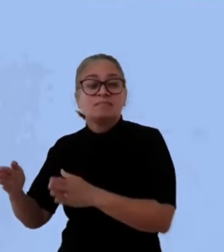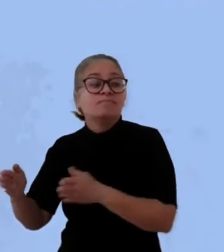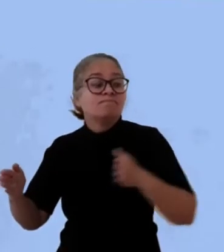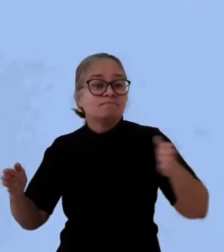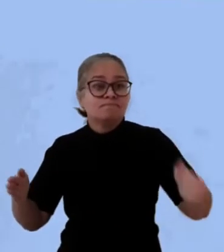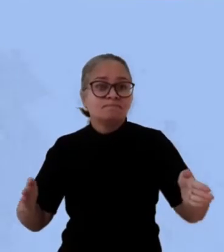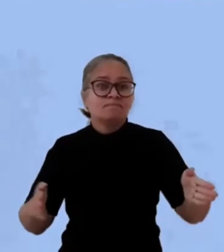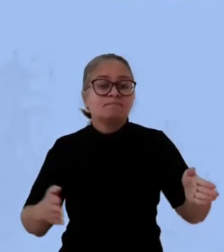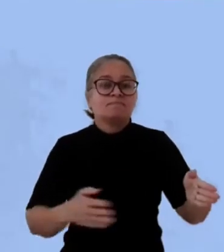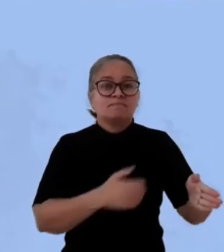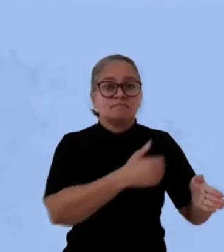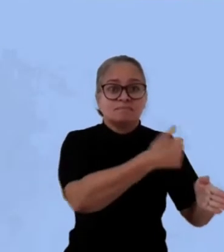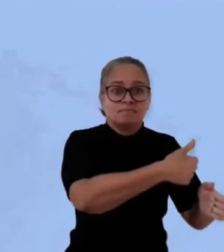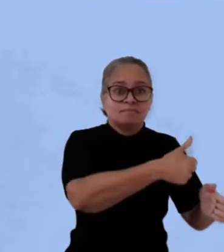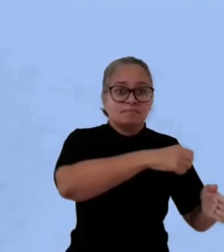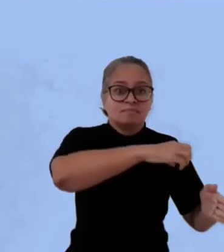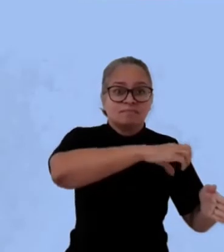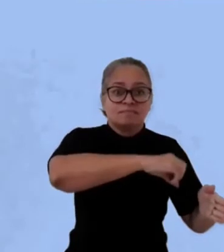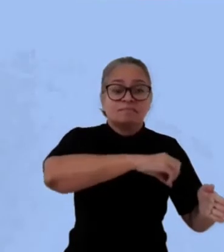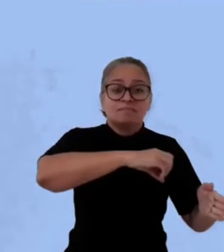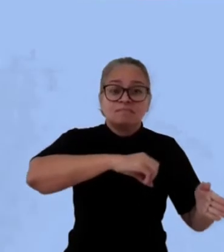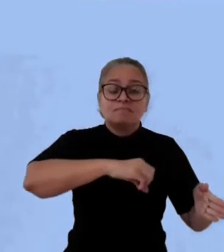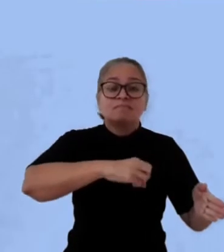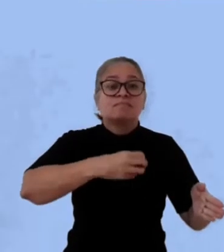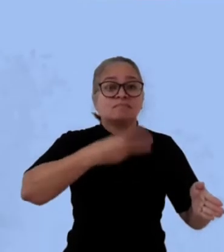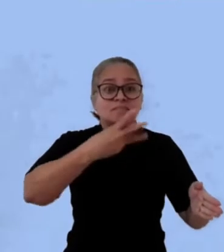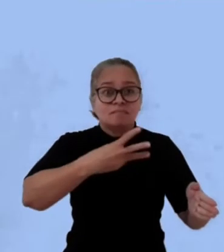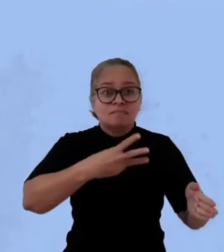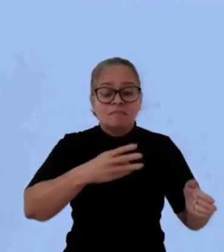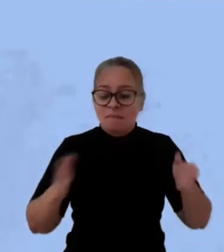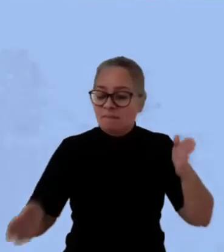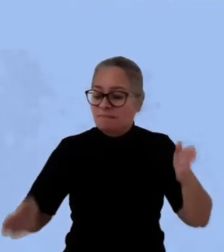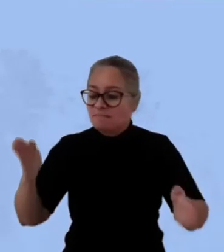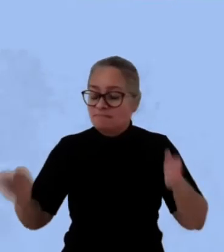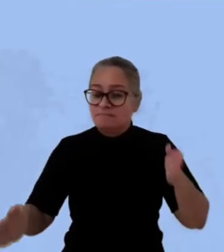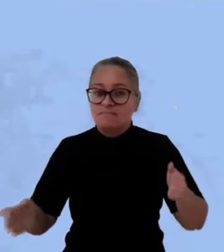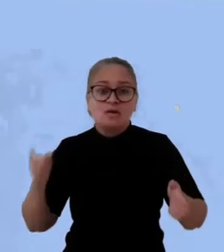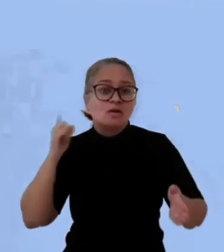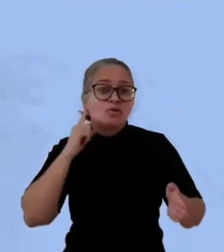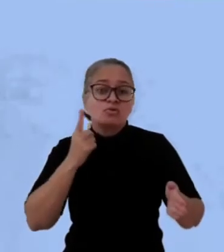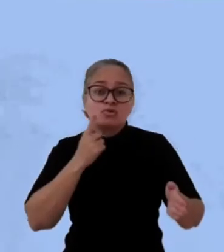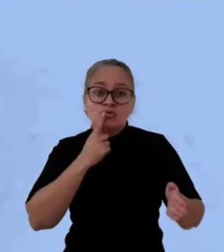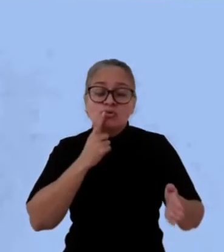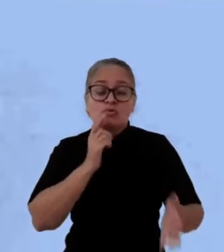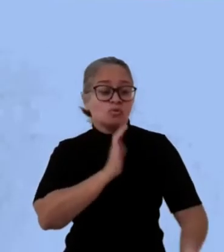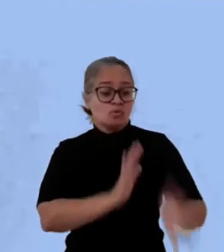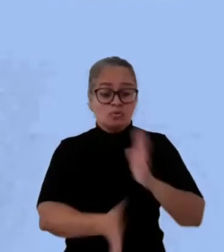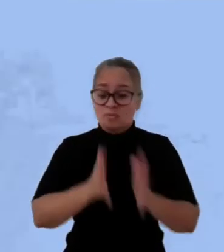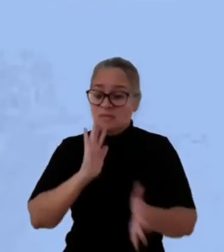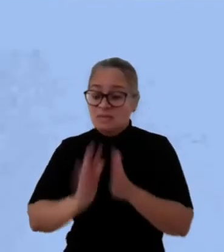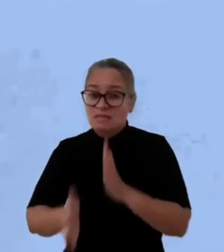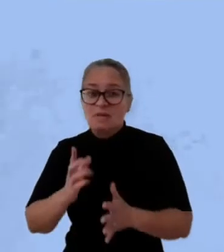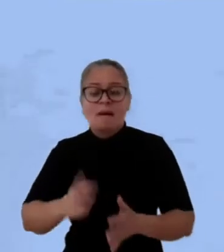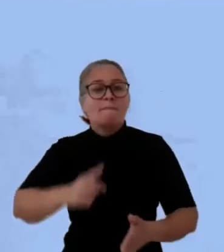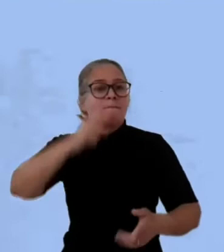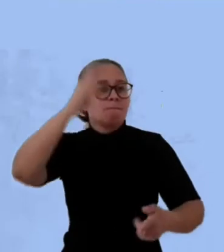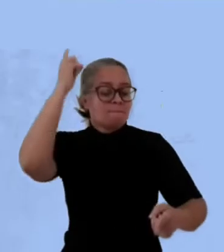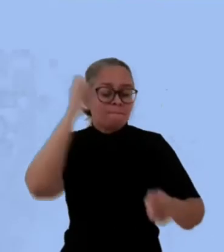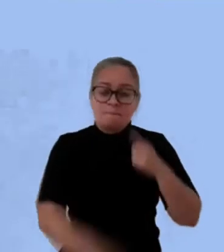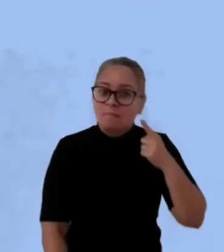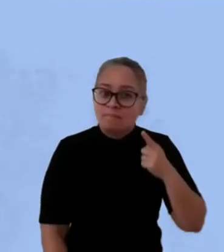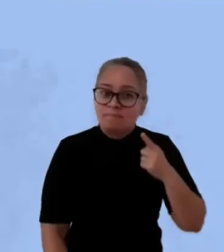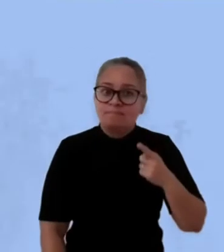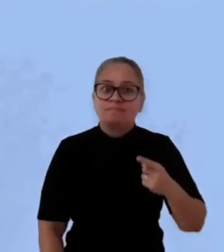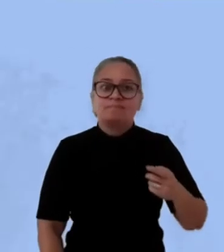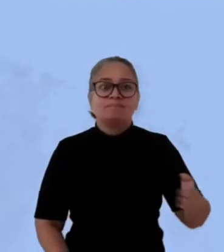de 1880 até 1993, durante esse período, os surdos não